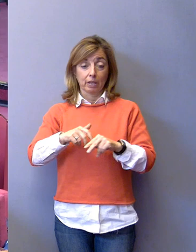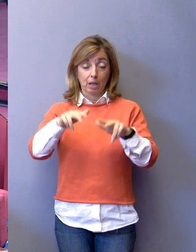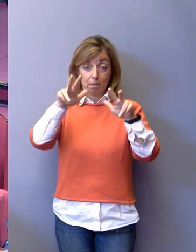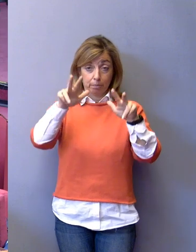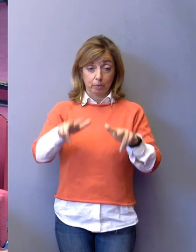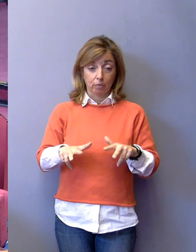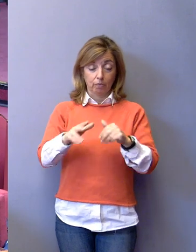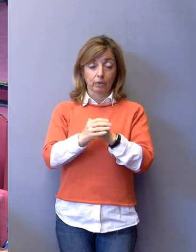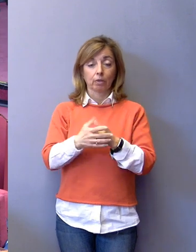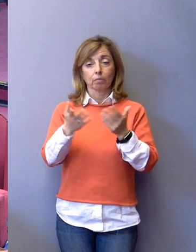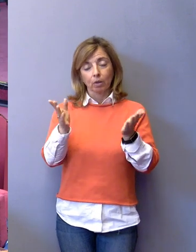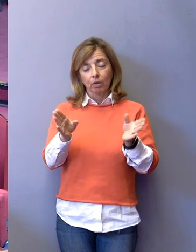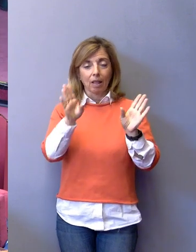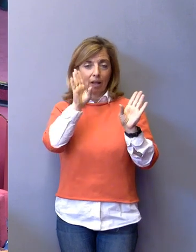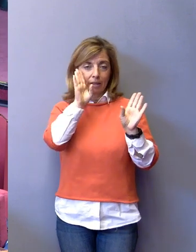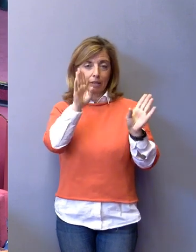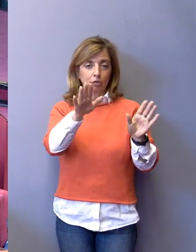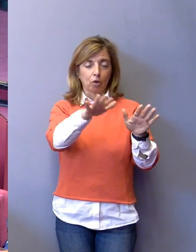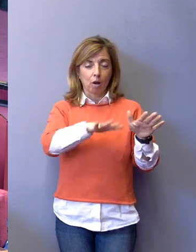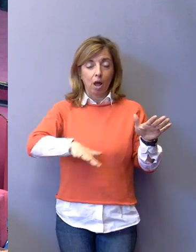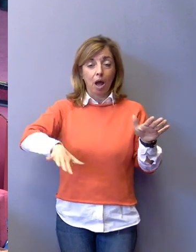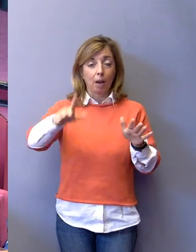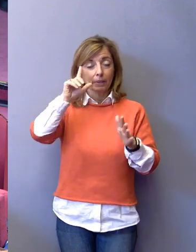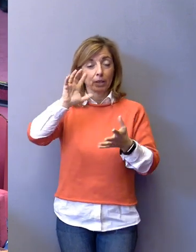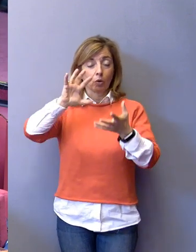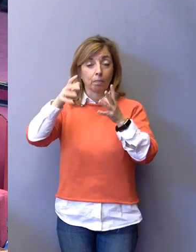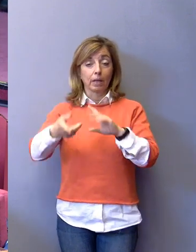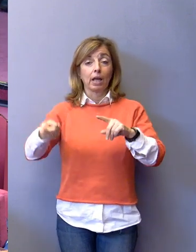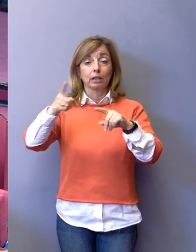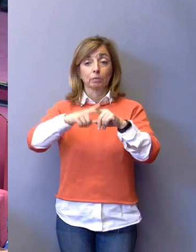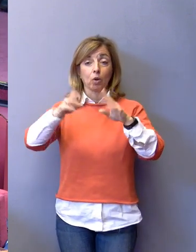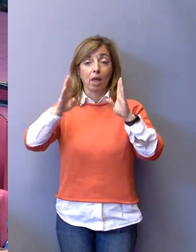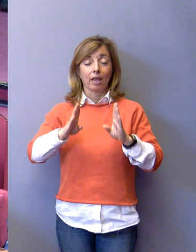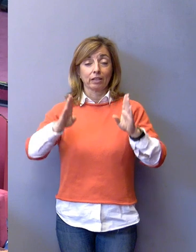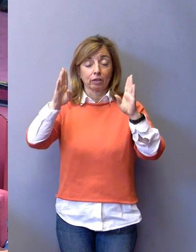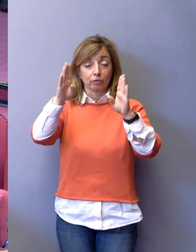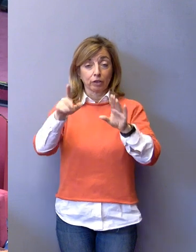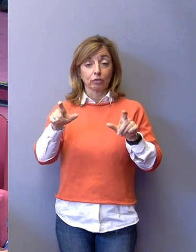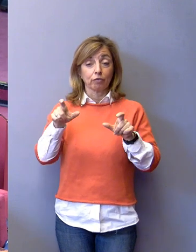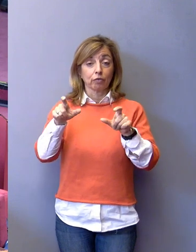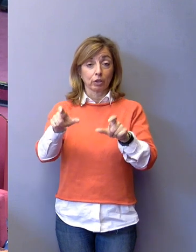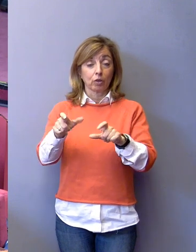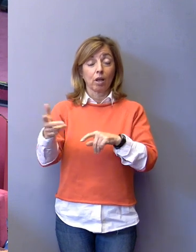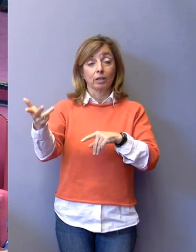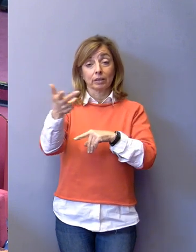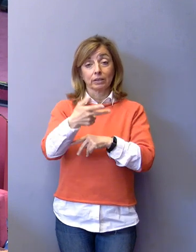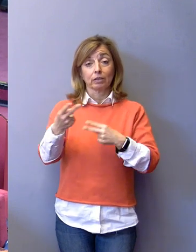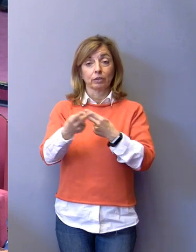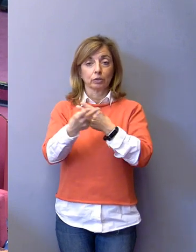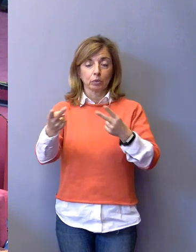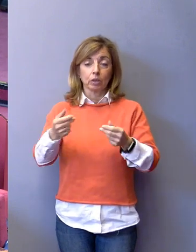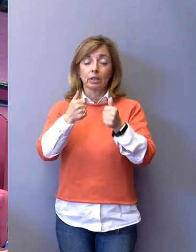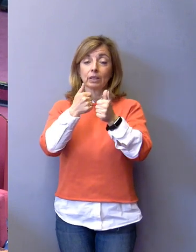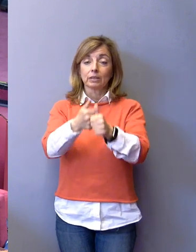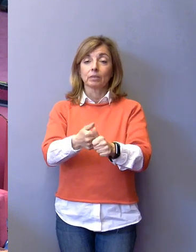particolare riguarda gli ambiti complessi e agli edifici vincolati a servizi pubblici sempre nel rispetto dei parametri di riferimento